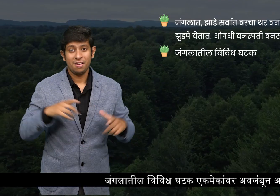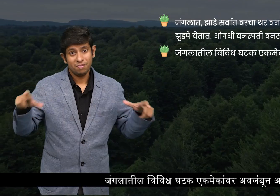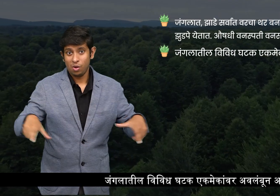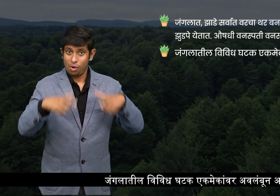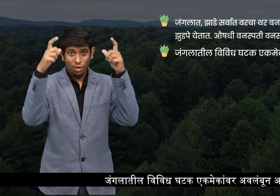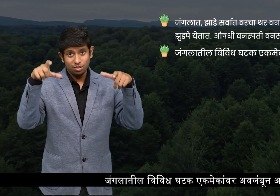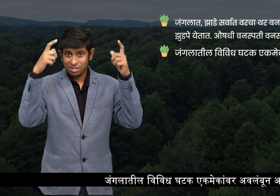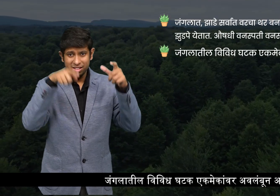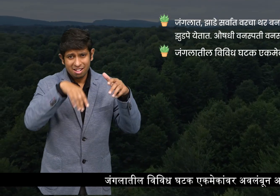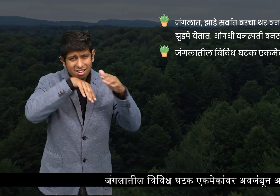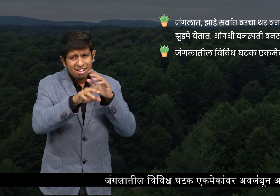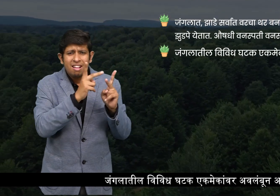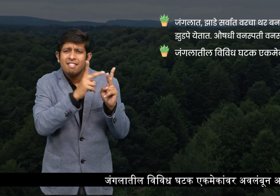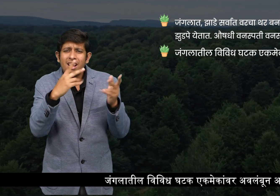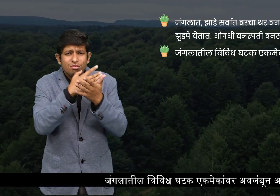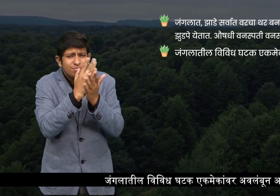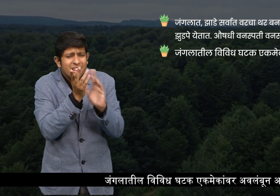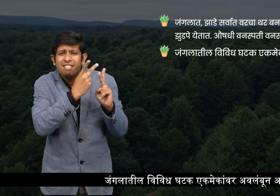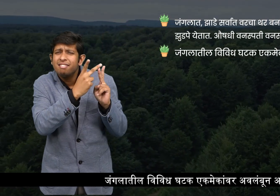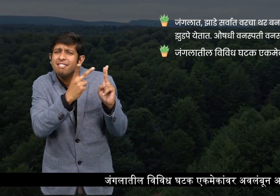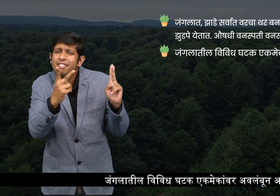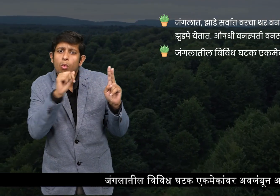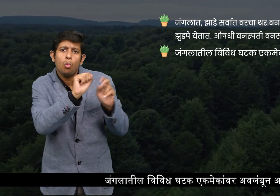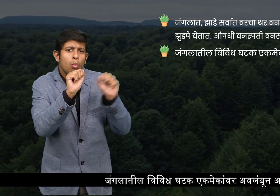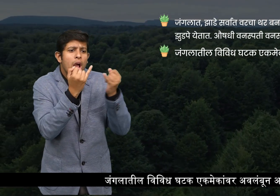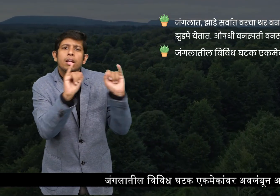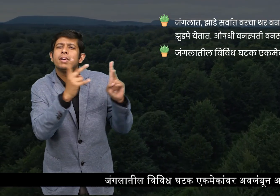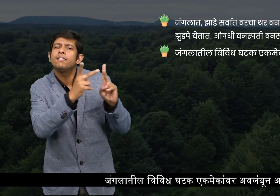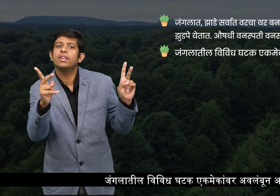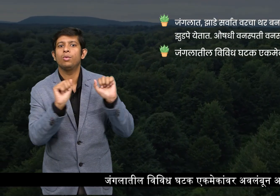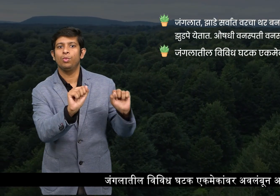सातवा, जंगलातील विविध घटक एकमेकांवर अवलंबून आहेत.